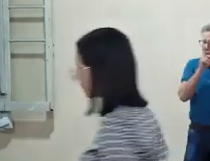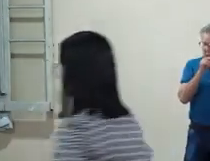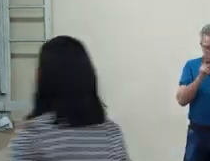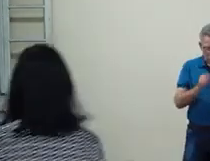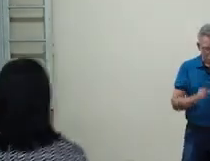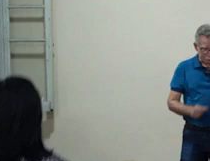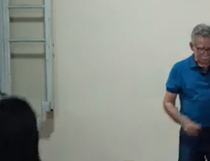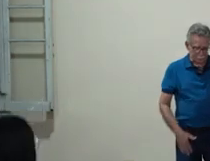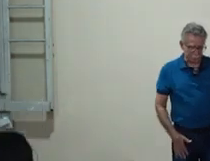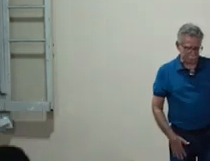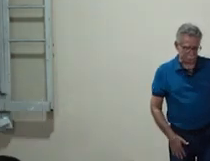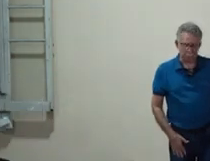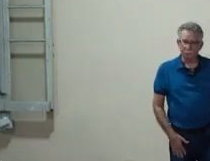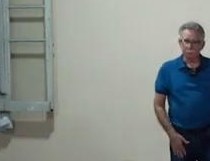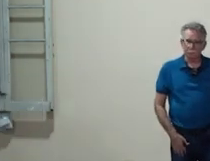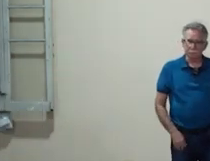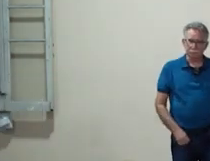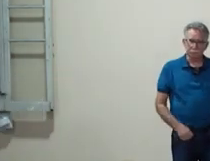Senhores, senhoras,